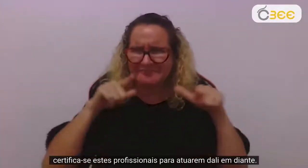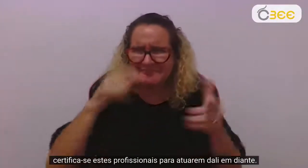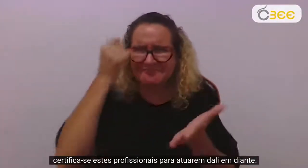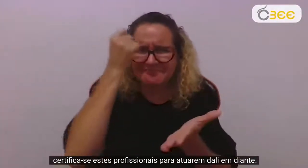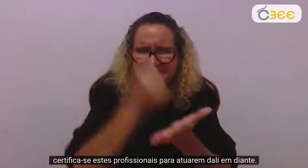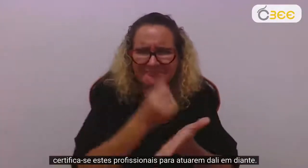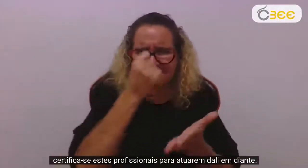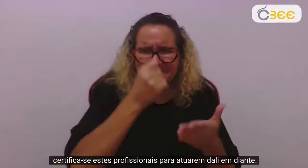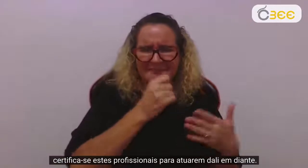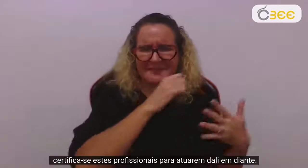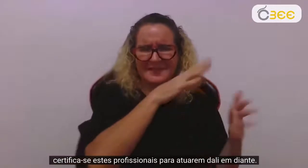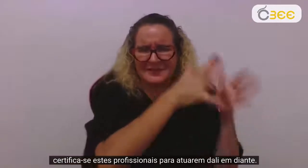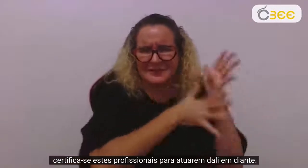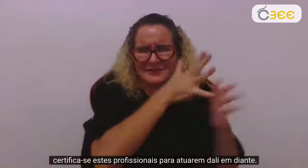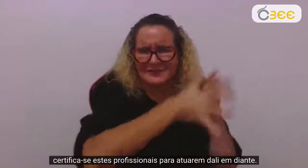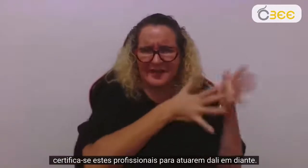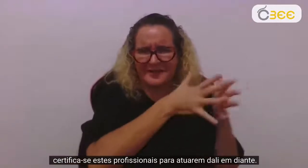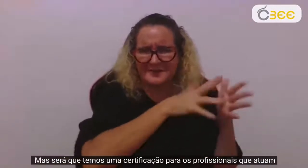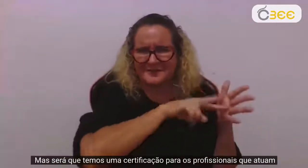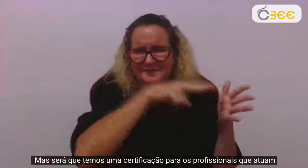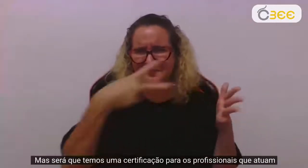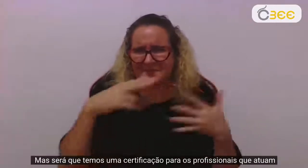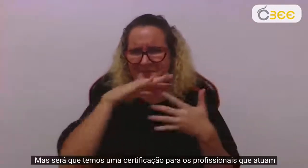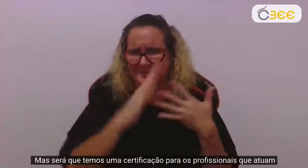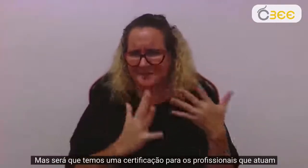profissionais para atuarem dali em diante.